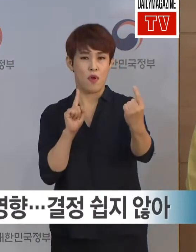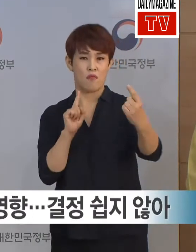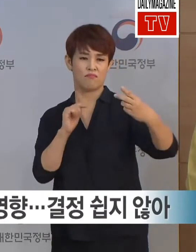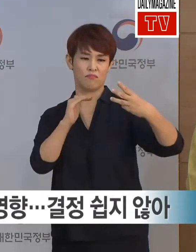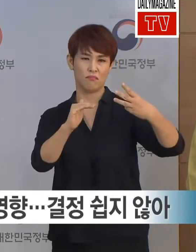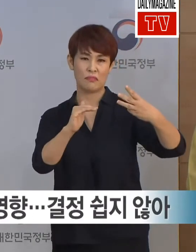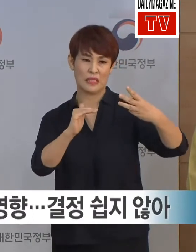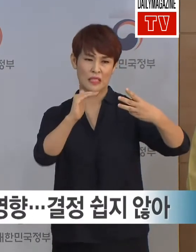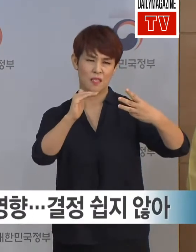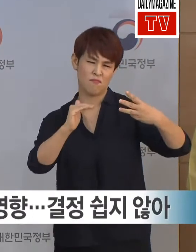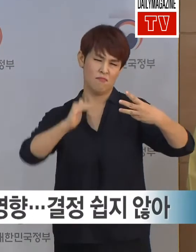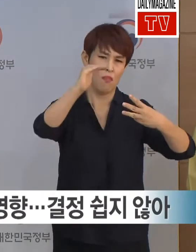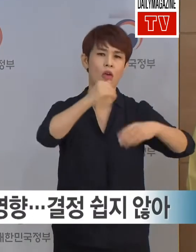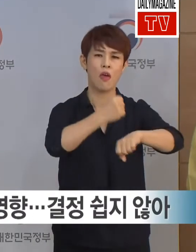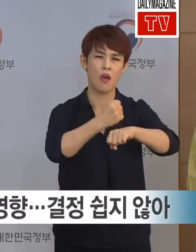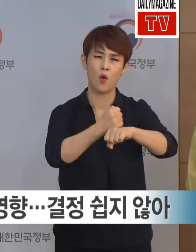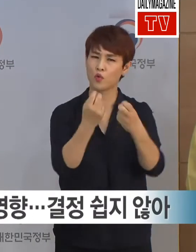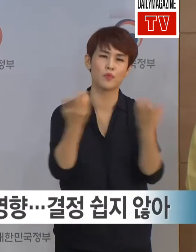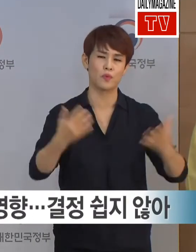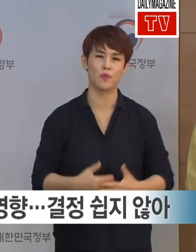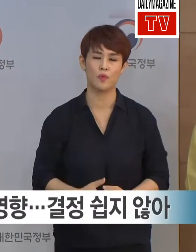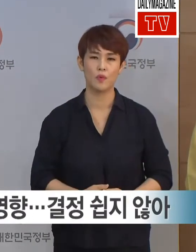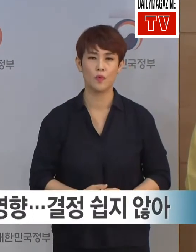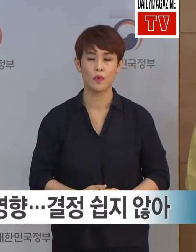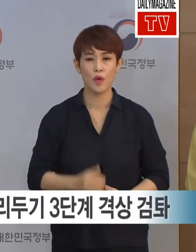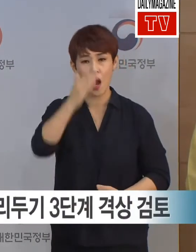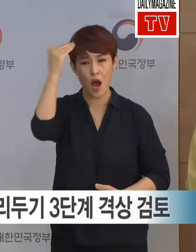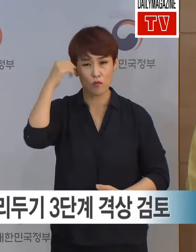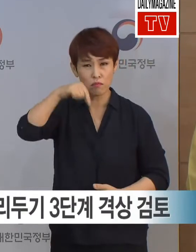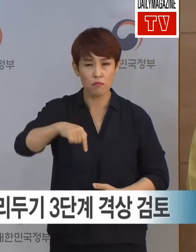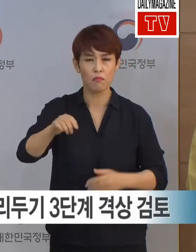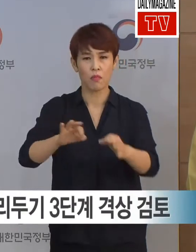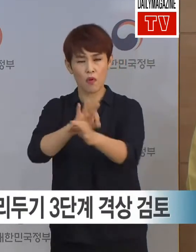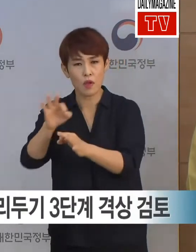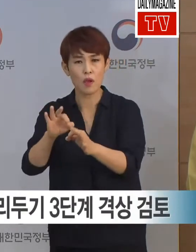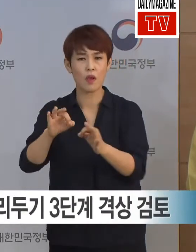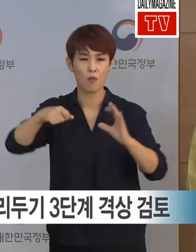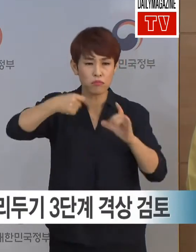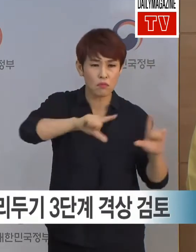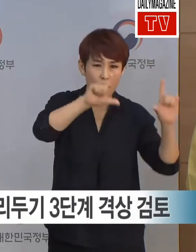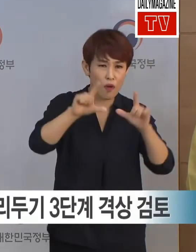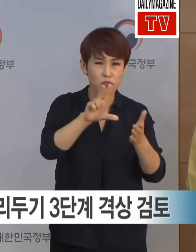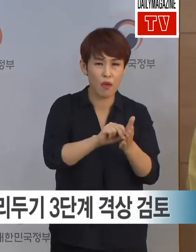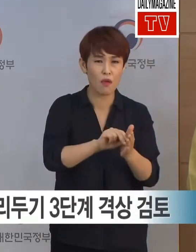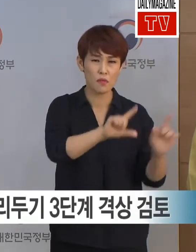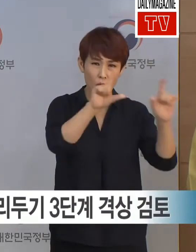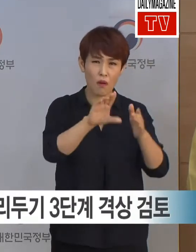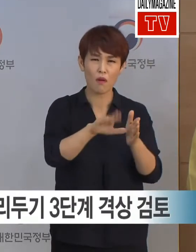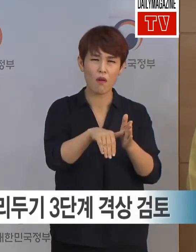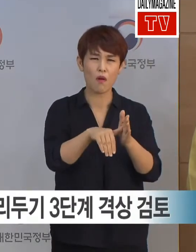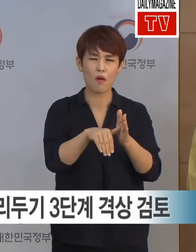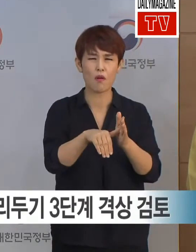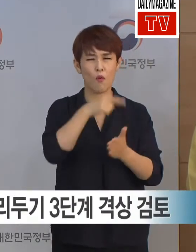3단계 격상까지 검토할 수밖에 없으며 이는 우리나라의 경제와 민생에 큰 충격을 주게